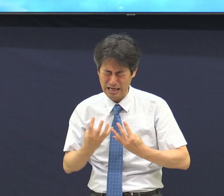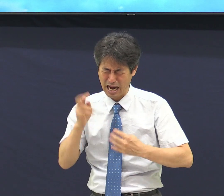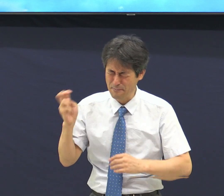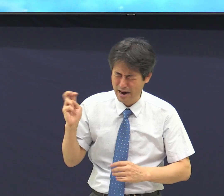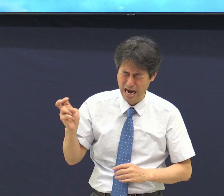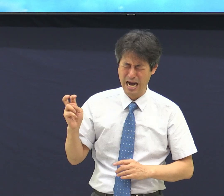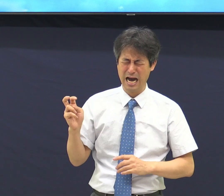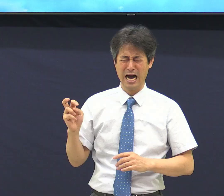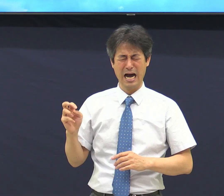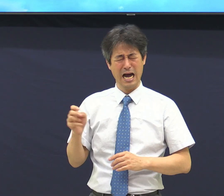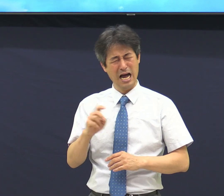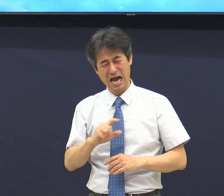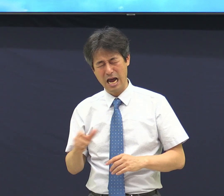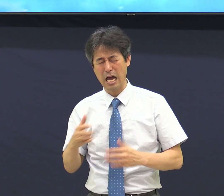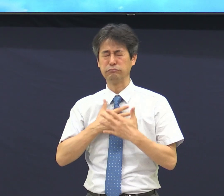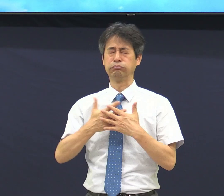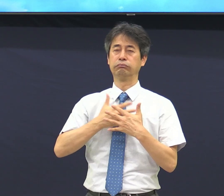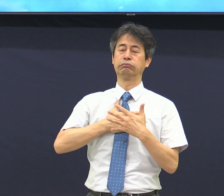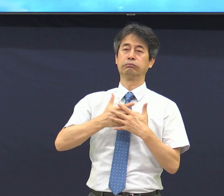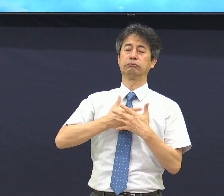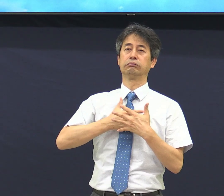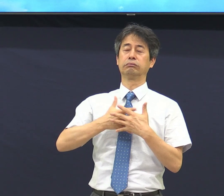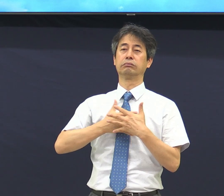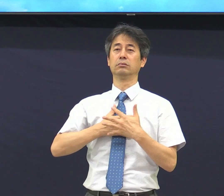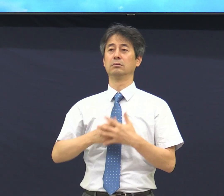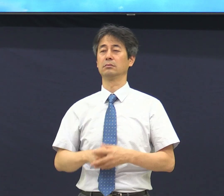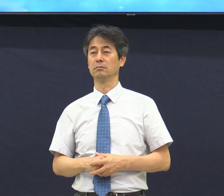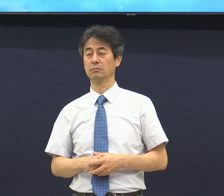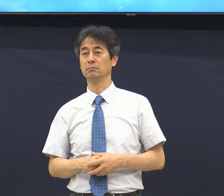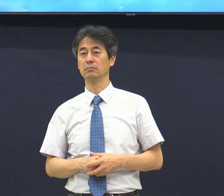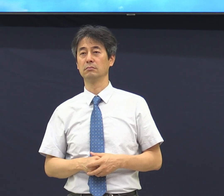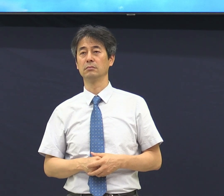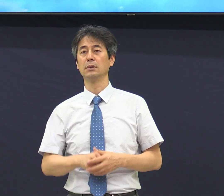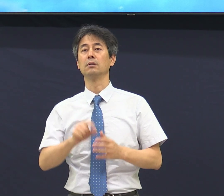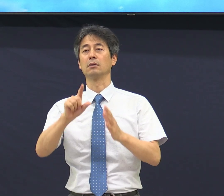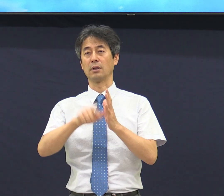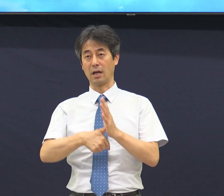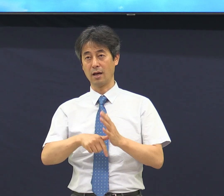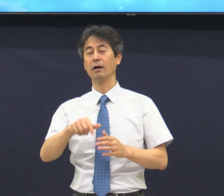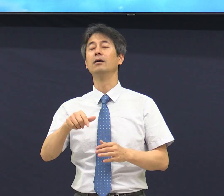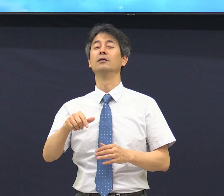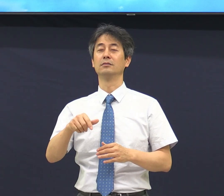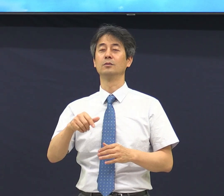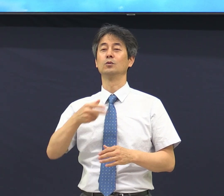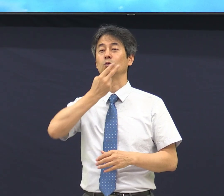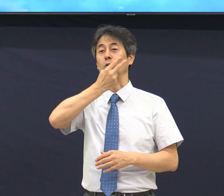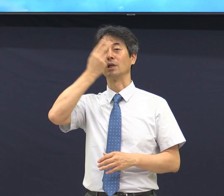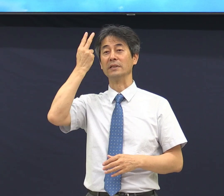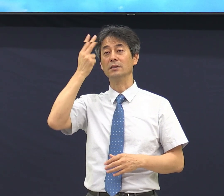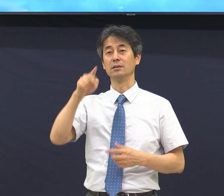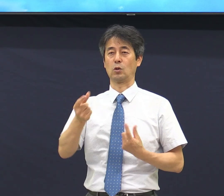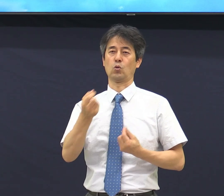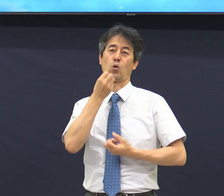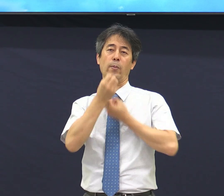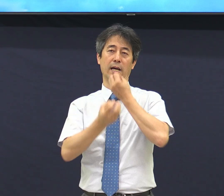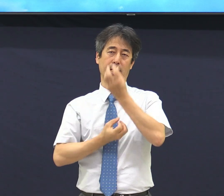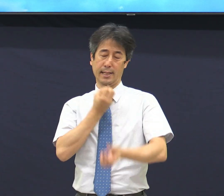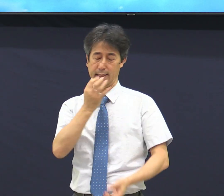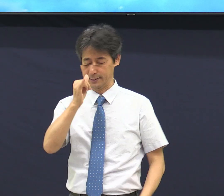생각하면서 내가 이제 벌을 받게 될 것이다. 감옥에 가게 될 것이다. 라고 불안해할 때 요셉이